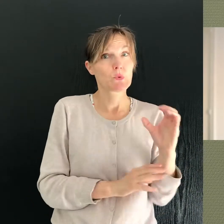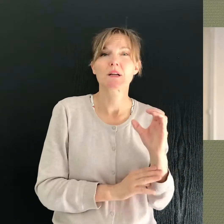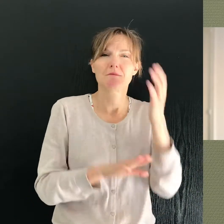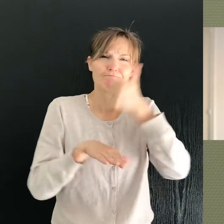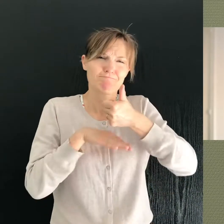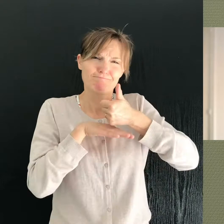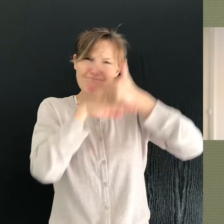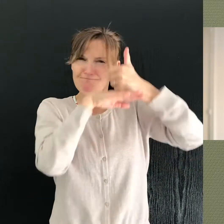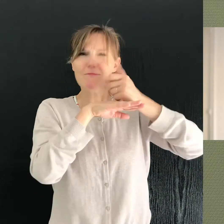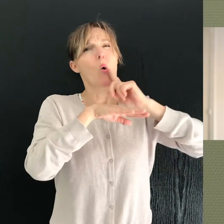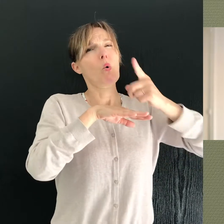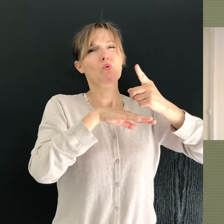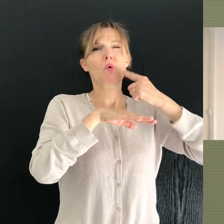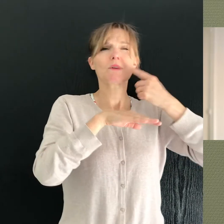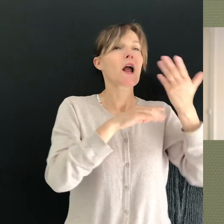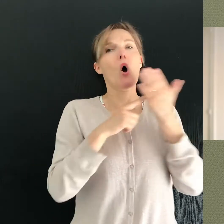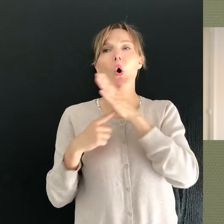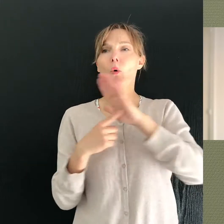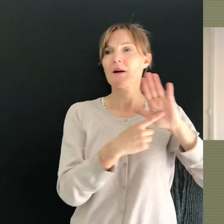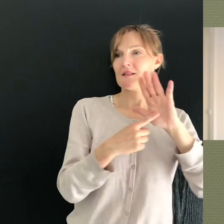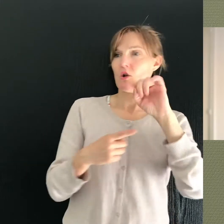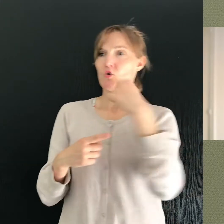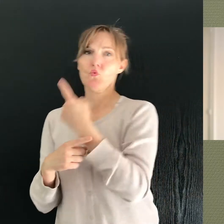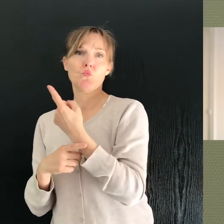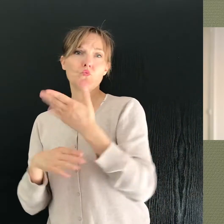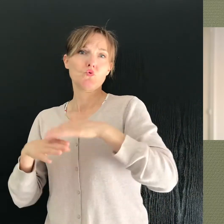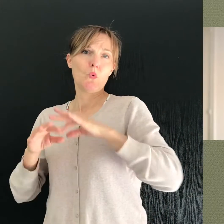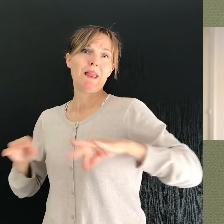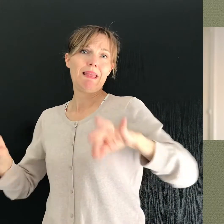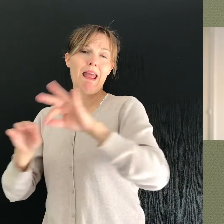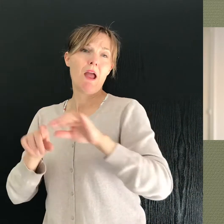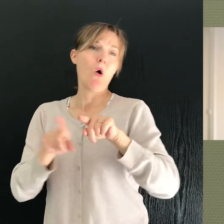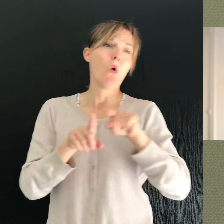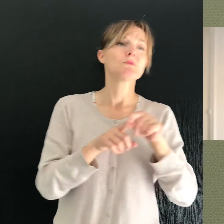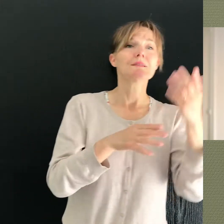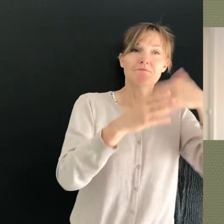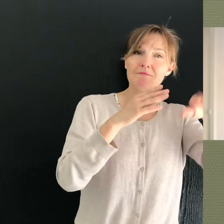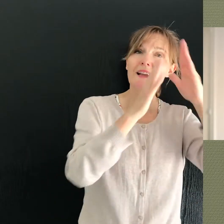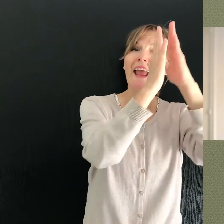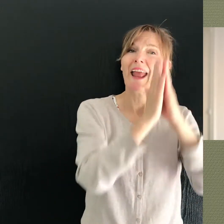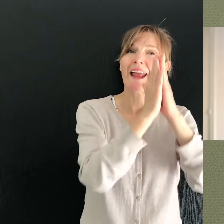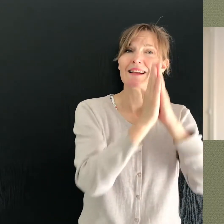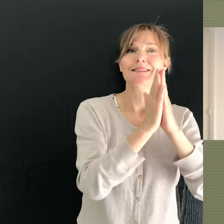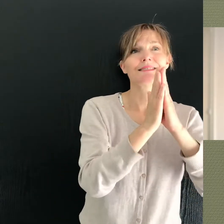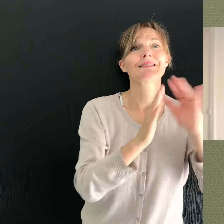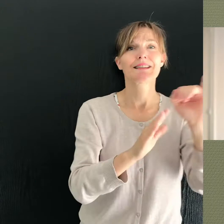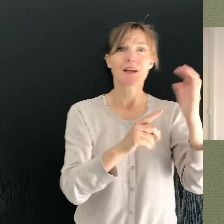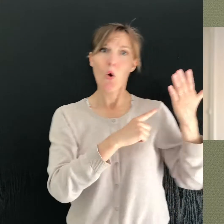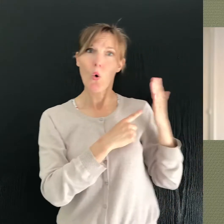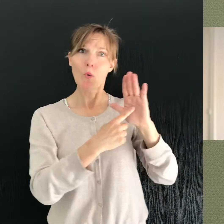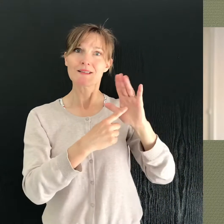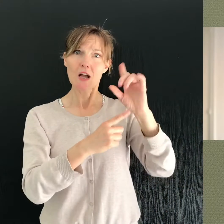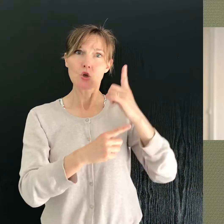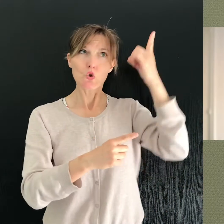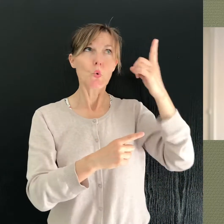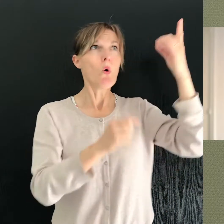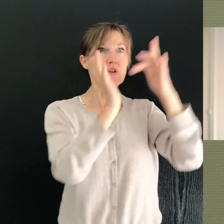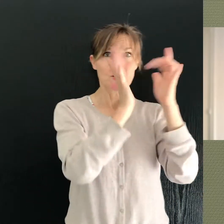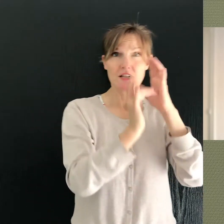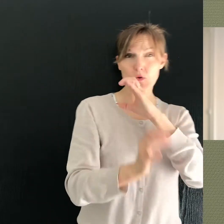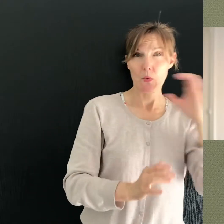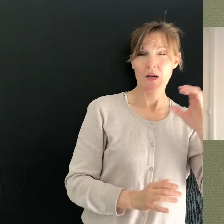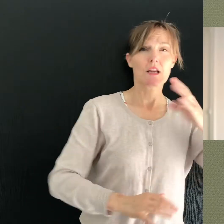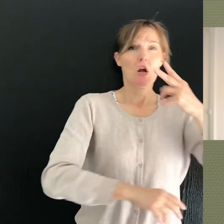qui le représenterait sur cette terre, ainsi que dans son Église pour être le représentant de Dieu comme le chef